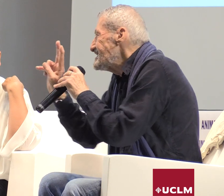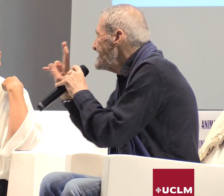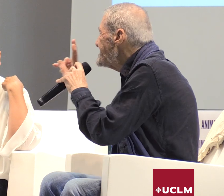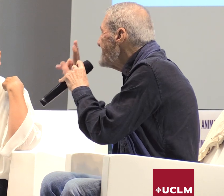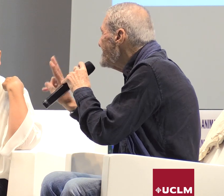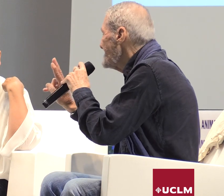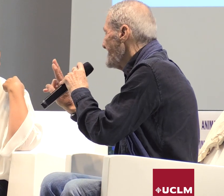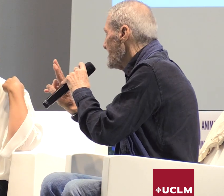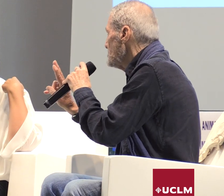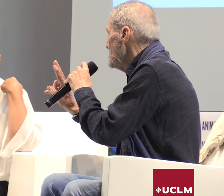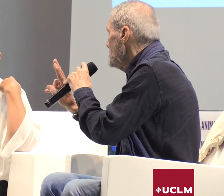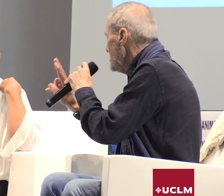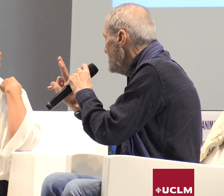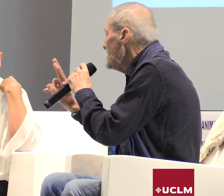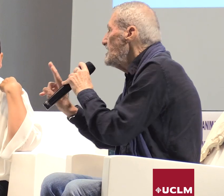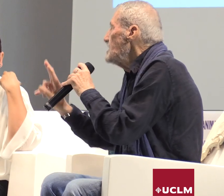de la distancia